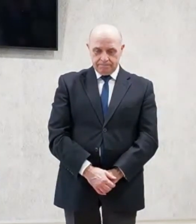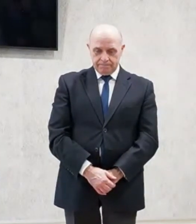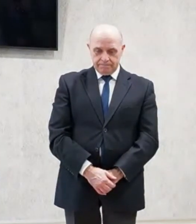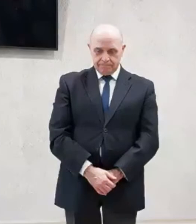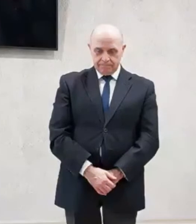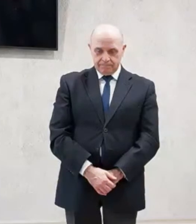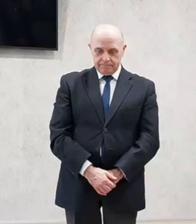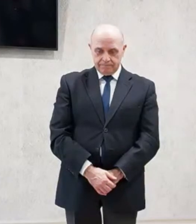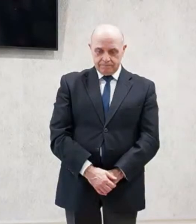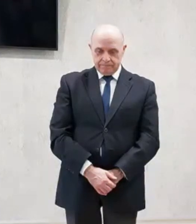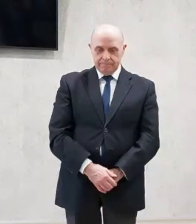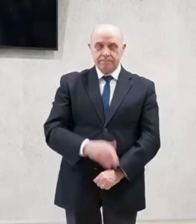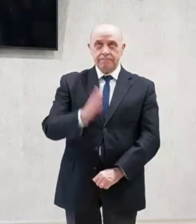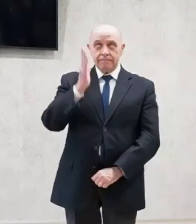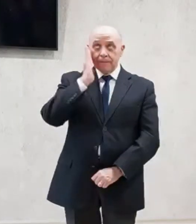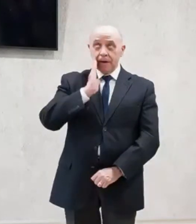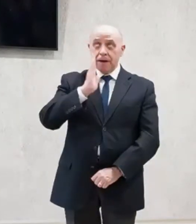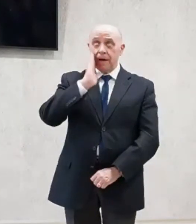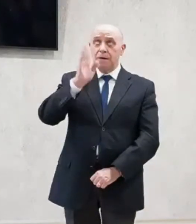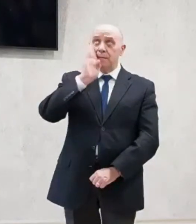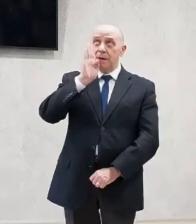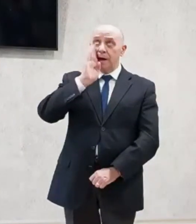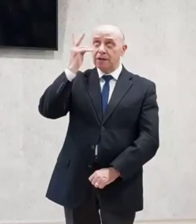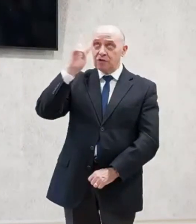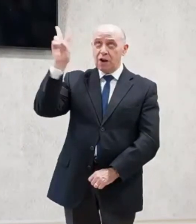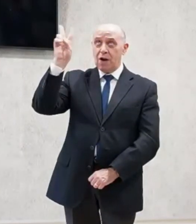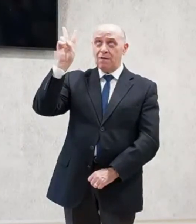tu parlo pareggiare